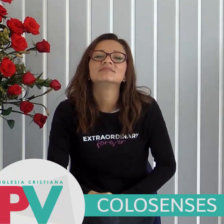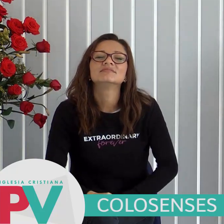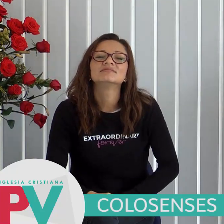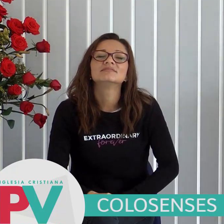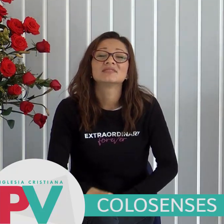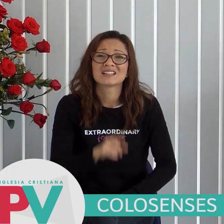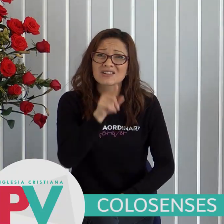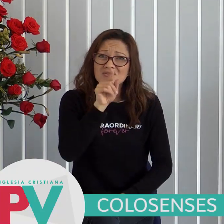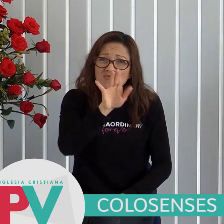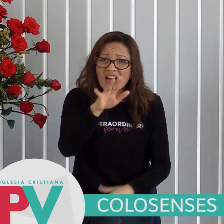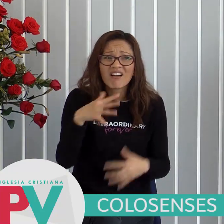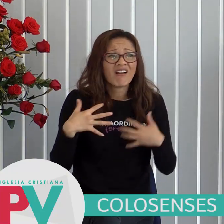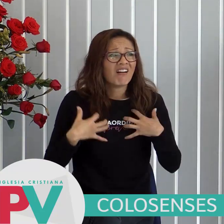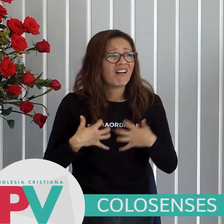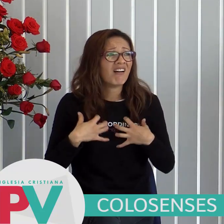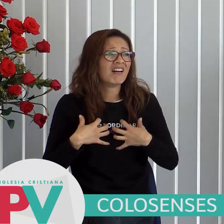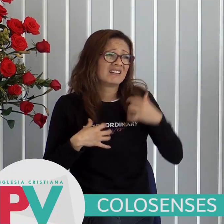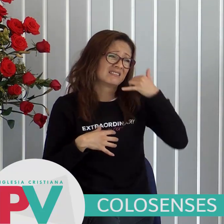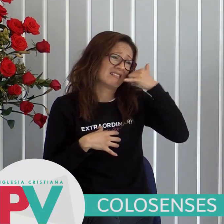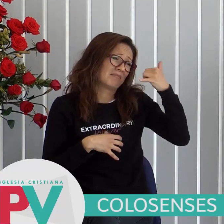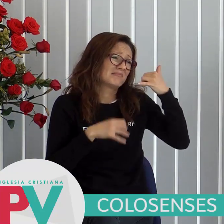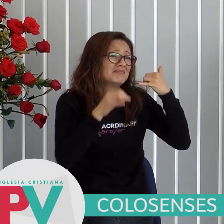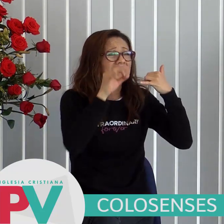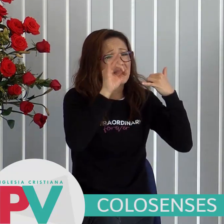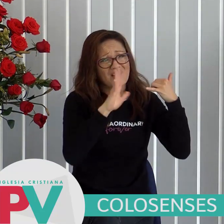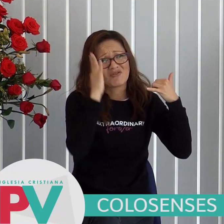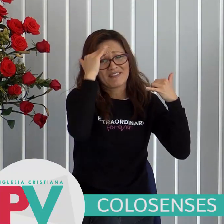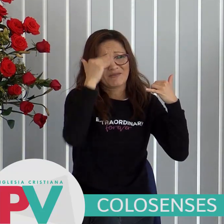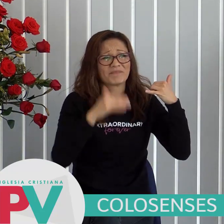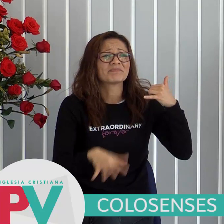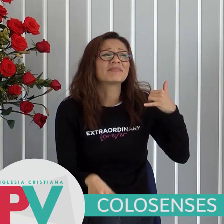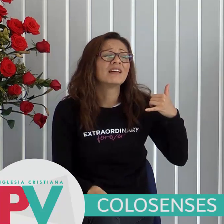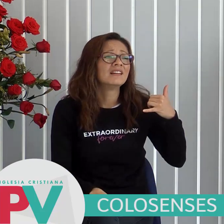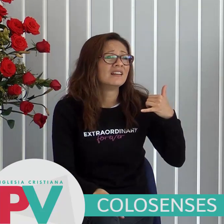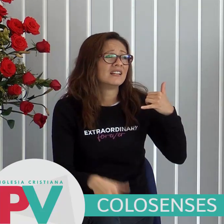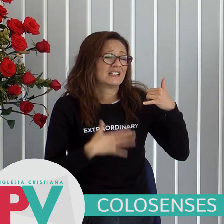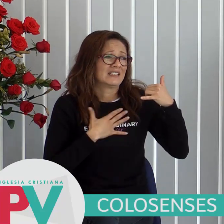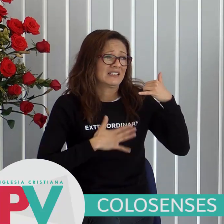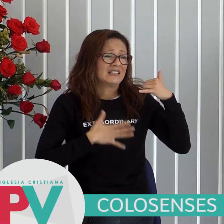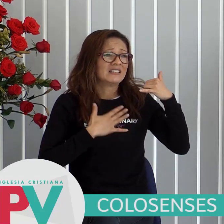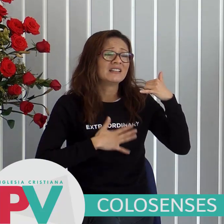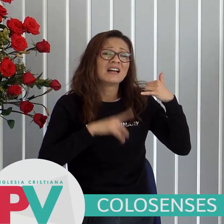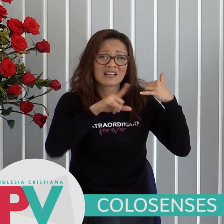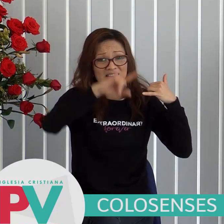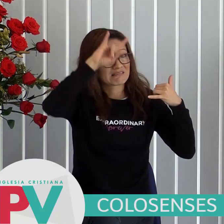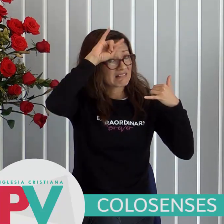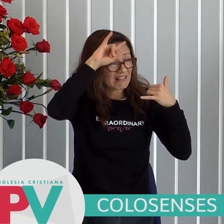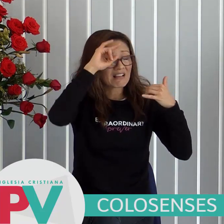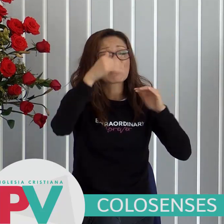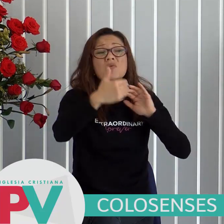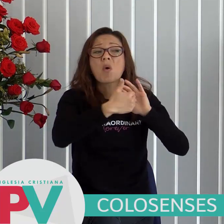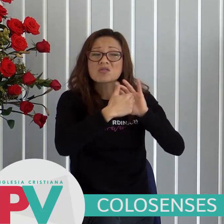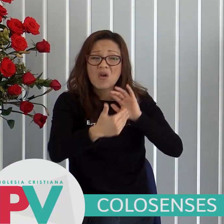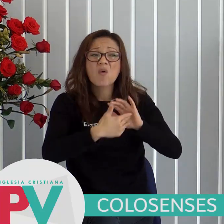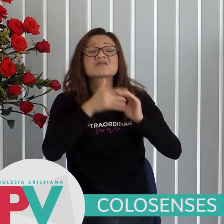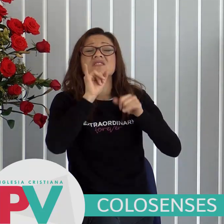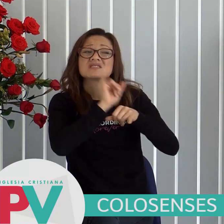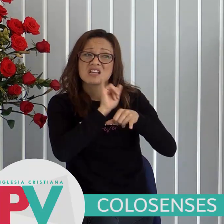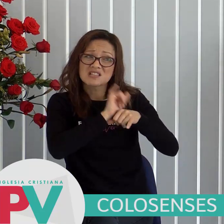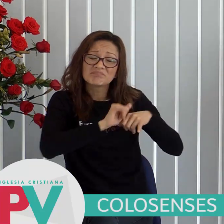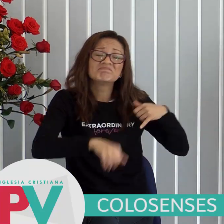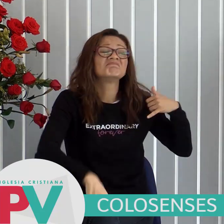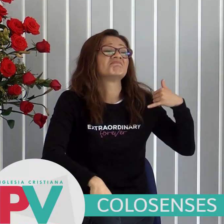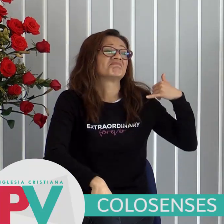Y todavía usted está asustado llamándome a decirme, ay pastor, es que Satanás está atacando a la